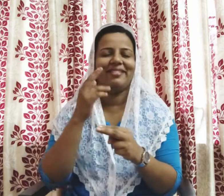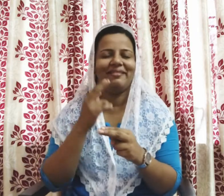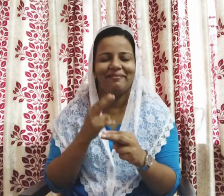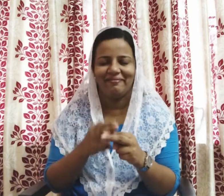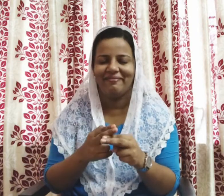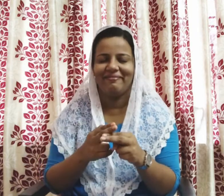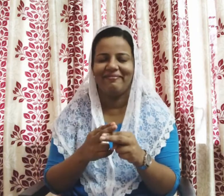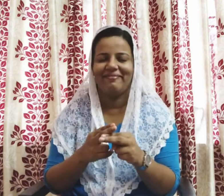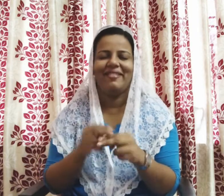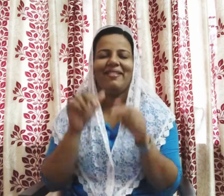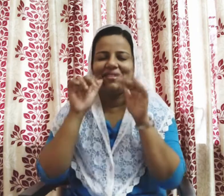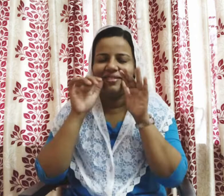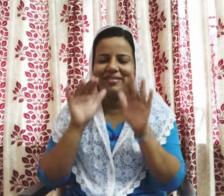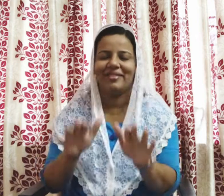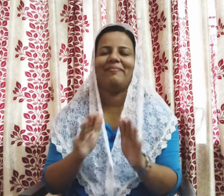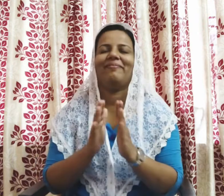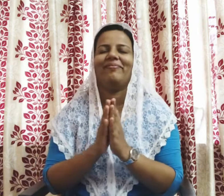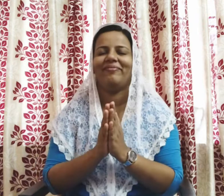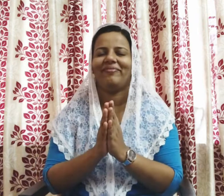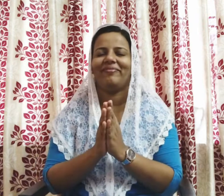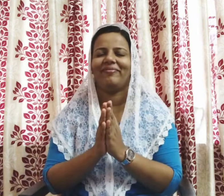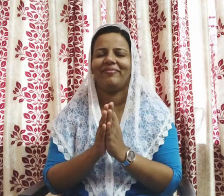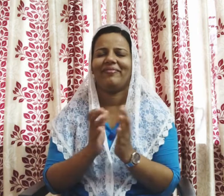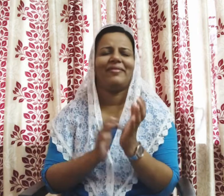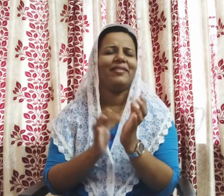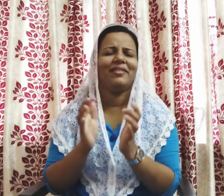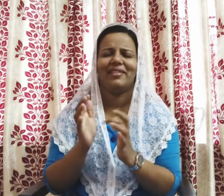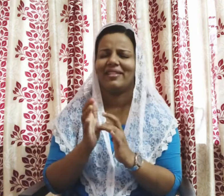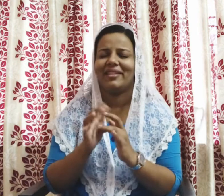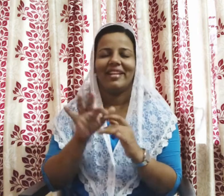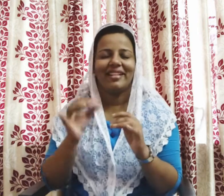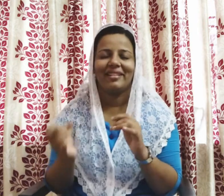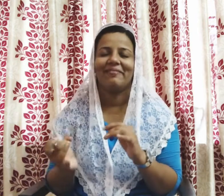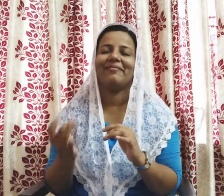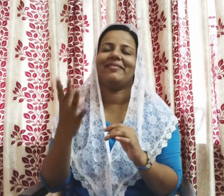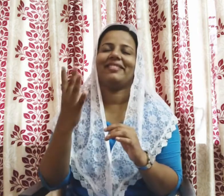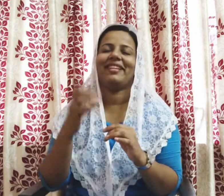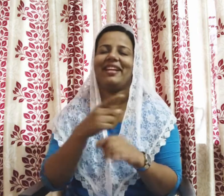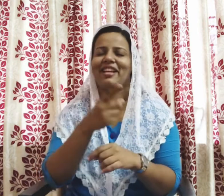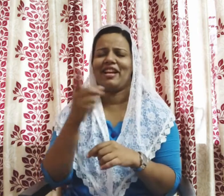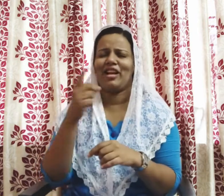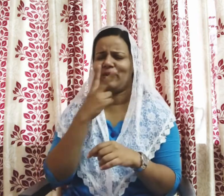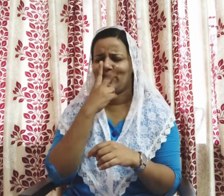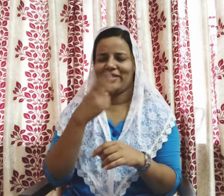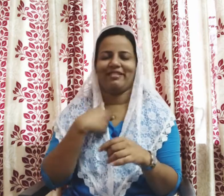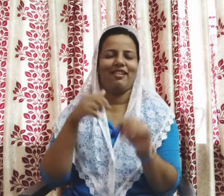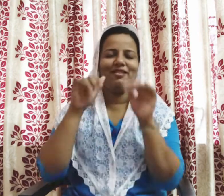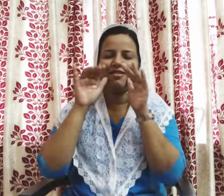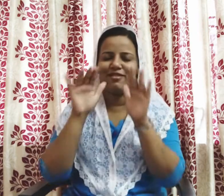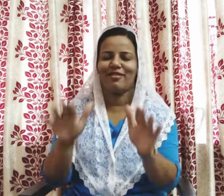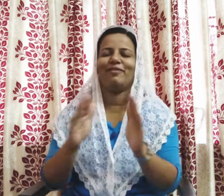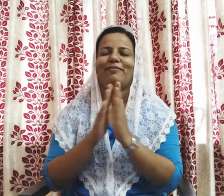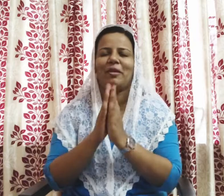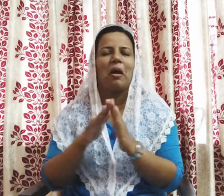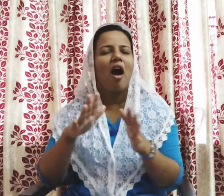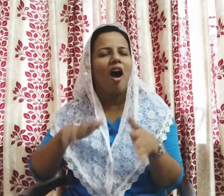നാമത്തിൽ ഈ പ്രിയപ്പെട്ട മക്കൾ അനുഗ്രഹിക്കപ്പെടട്ടെ. കർത്താവേ, ഇന്ന് പ്രഭാതത്തിൽ ഇവരെ നോക്കി ഞാൻ അനുഗ്രഹിച്ചു പ്രാർത്ഥിക്കുന്നു. ഇവരേത്